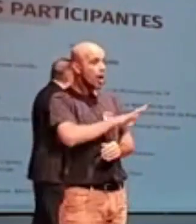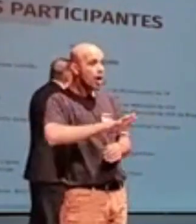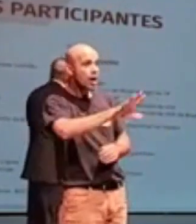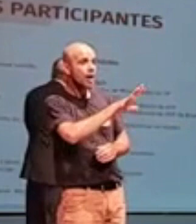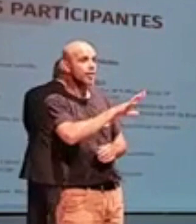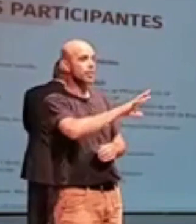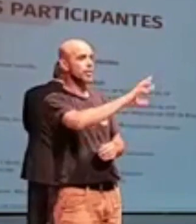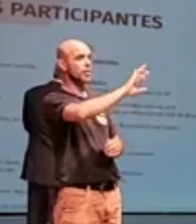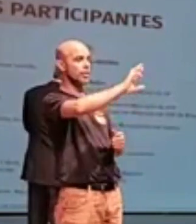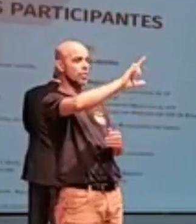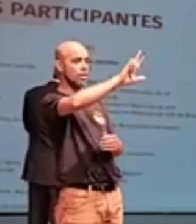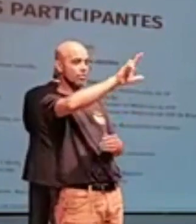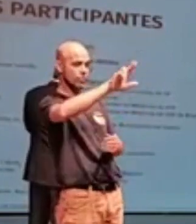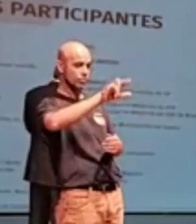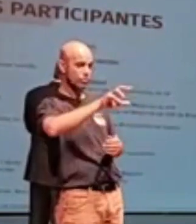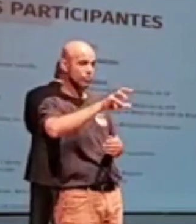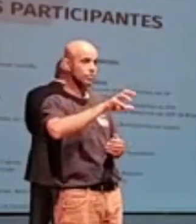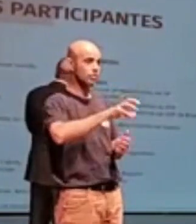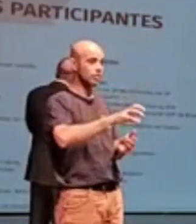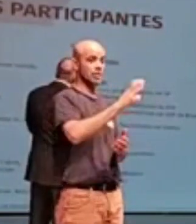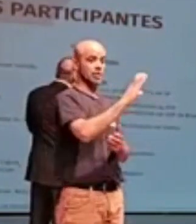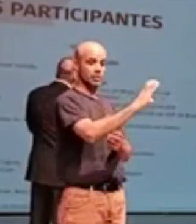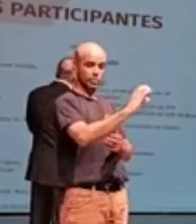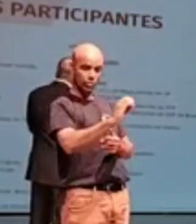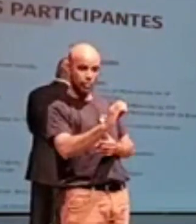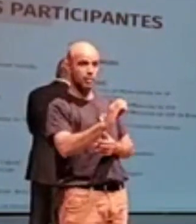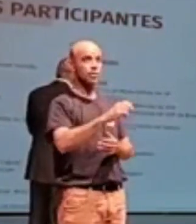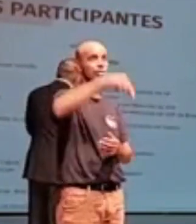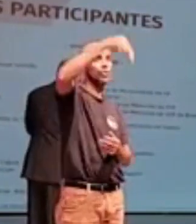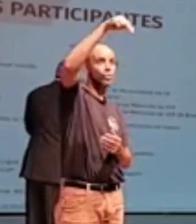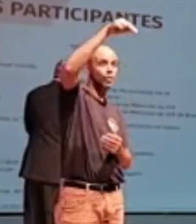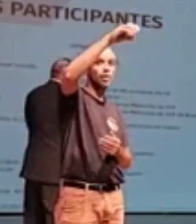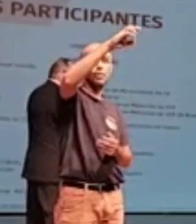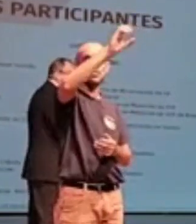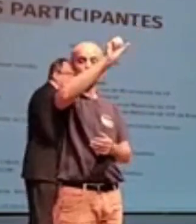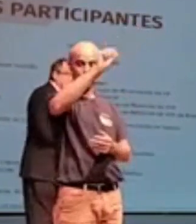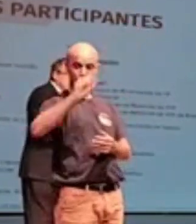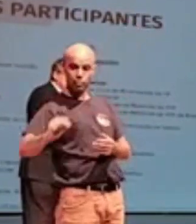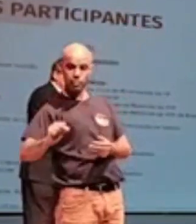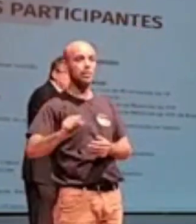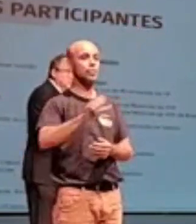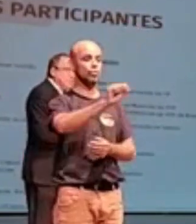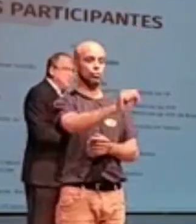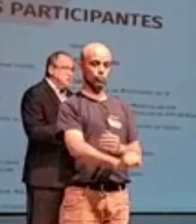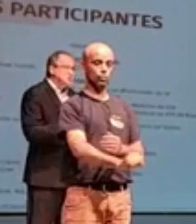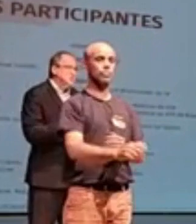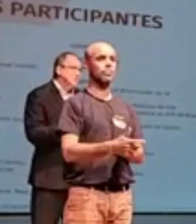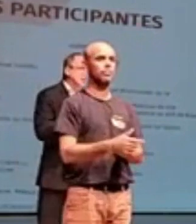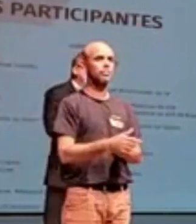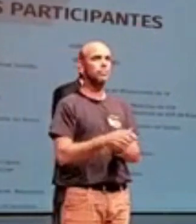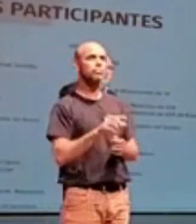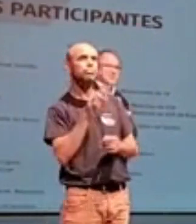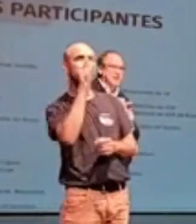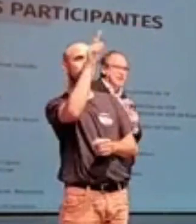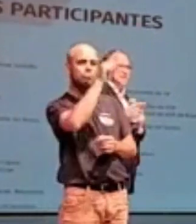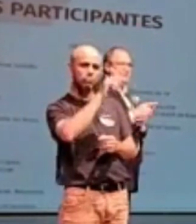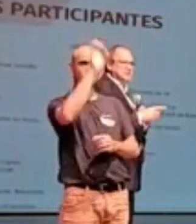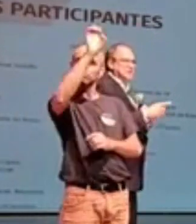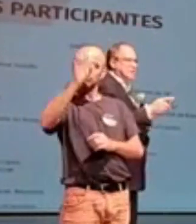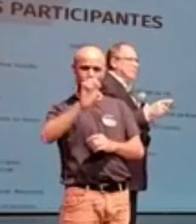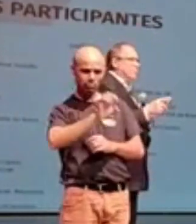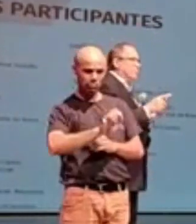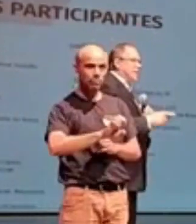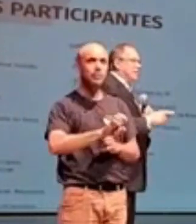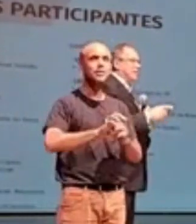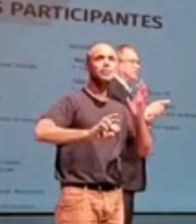né? Centro-oeste, nordeste, sudeste e sul. Então deu para a gente ver, será que tem uma diferença